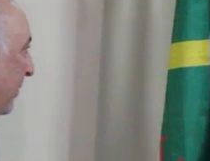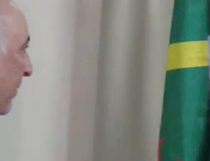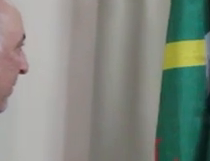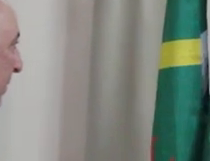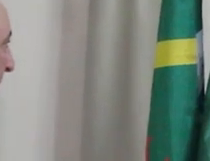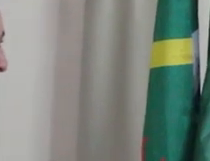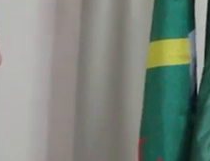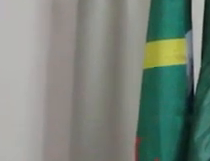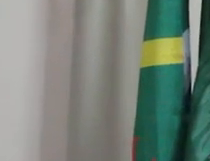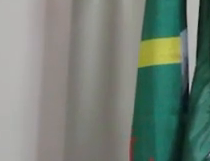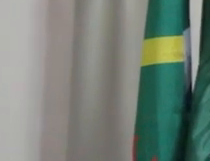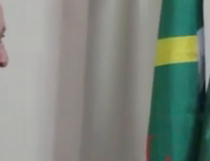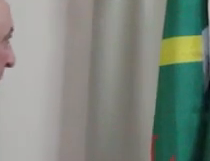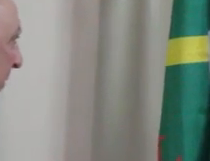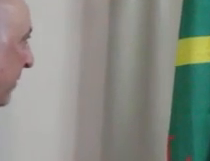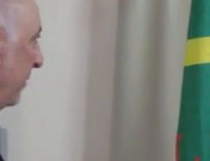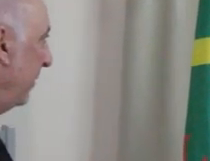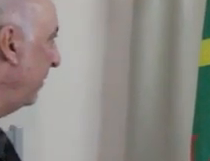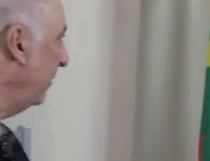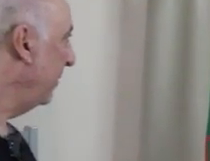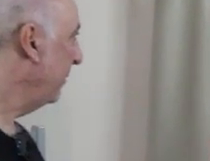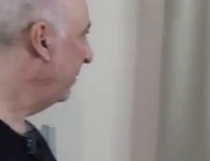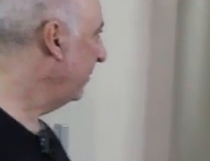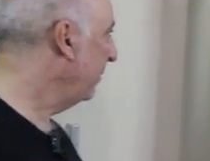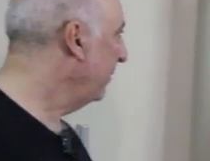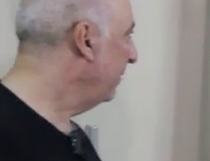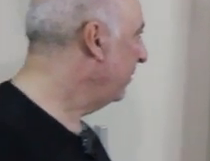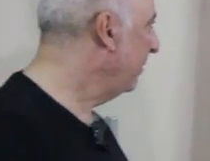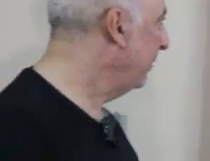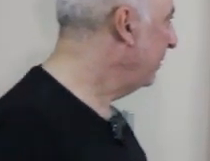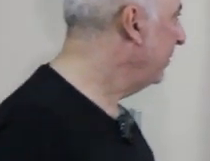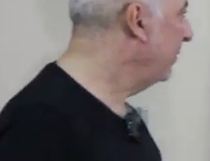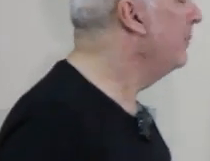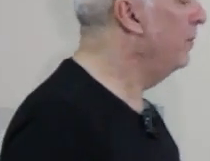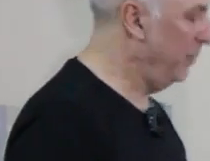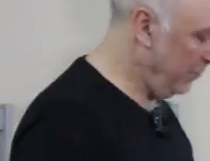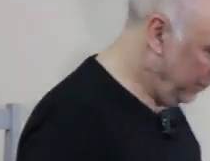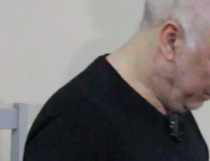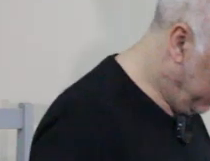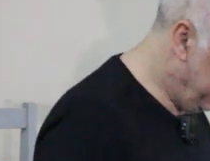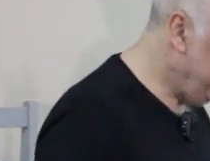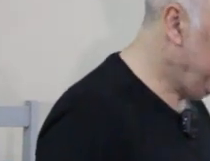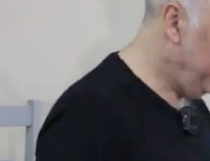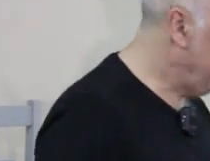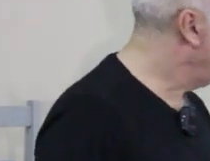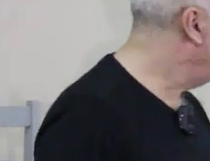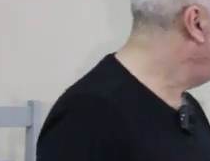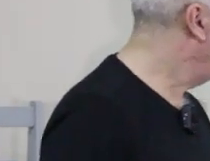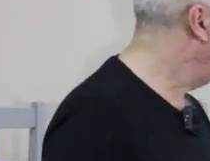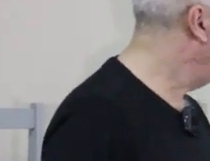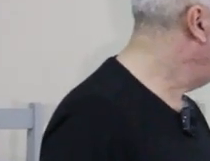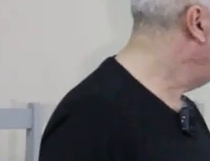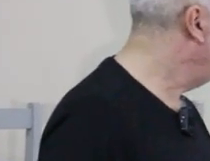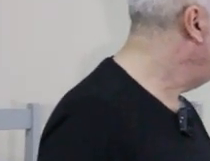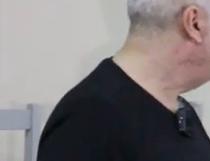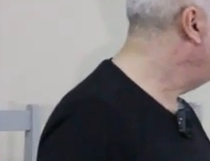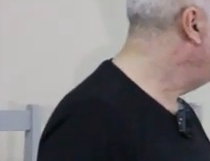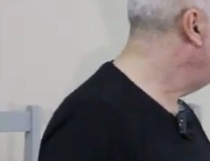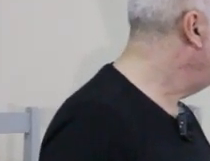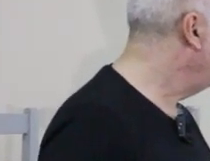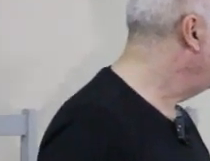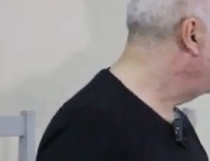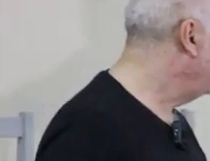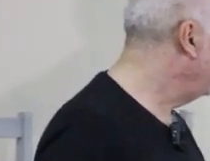qual a parte efetiva para isso? Né? Enquanto isso, o centro histórico está da forma que está, infelizmente, poderia estar bem melhor.